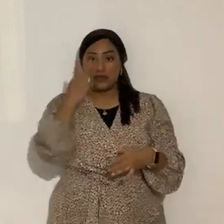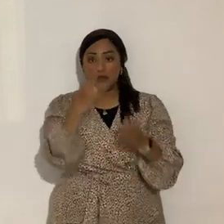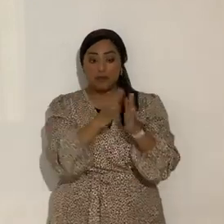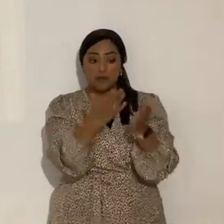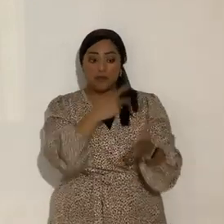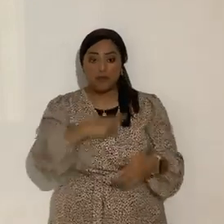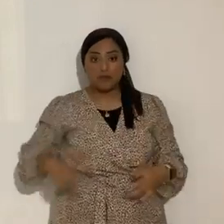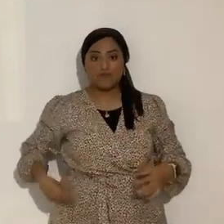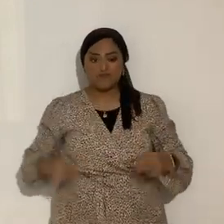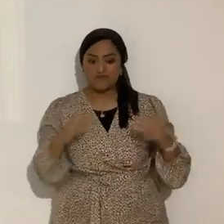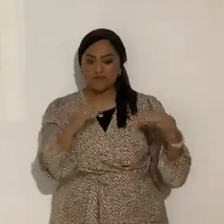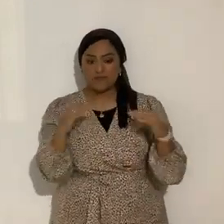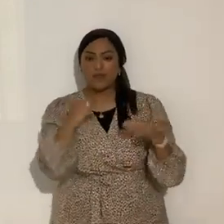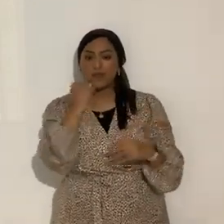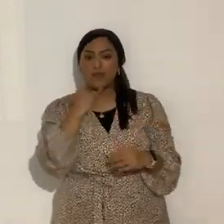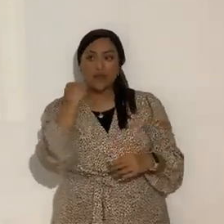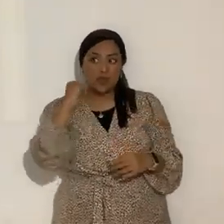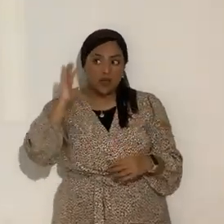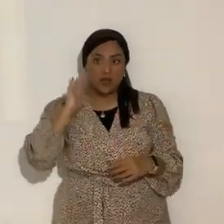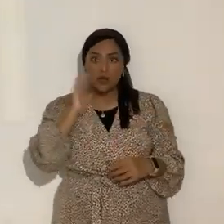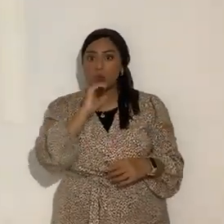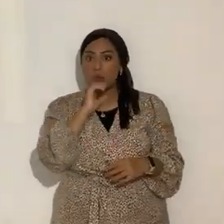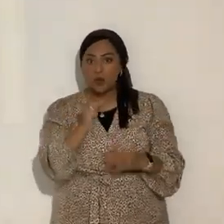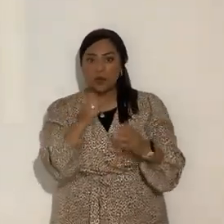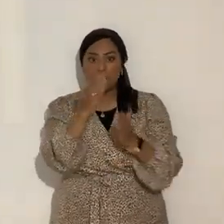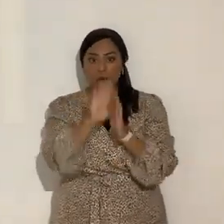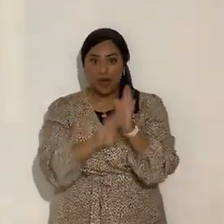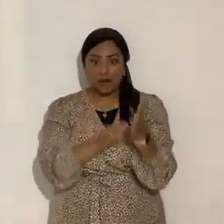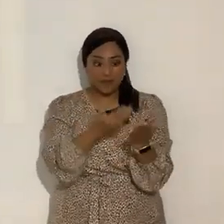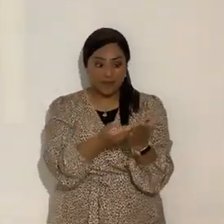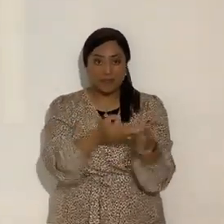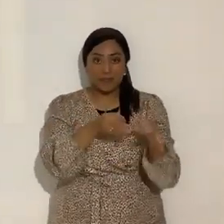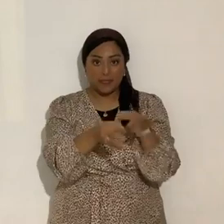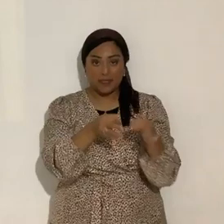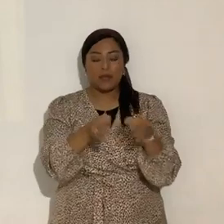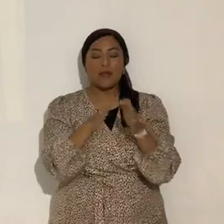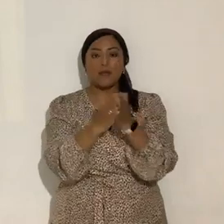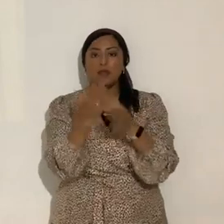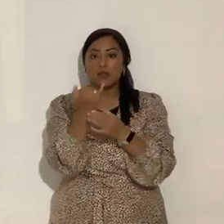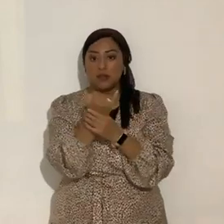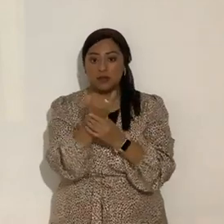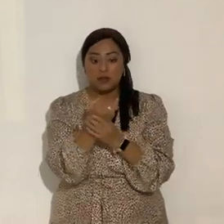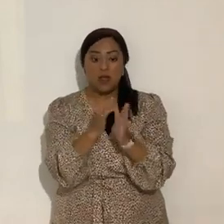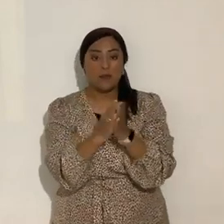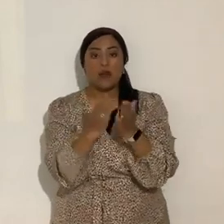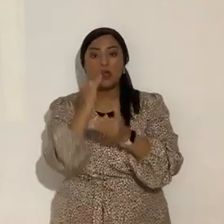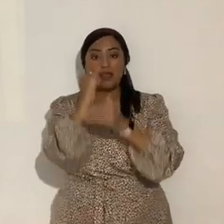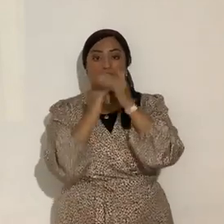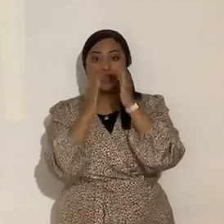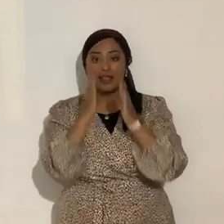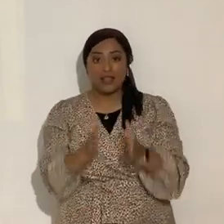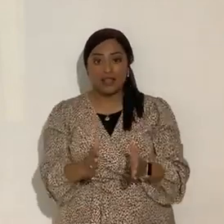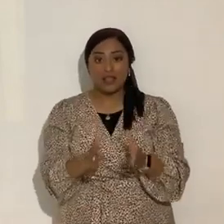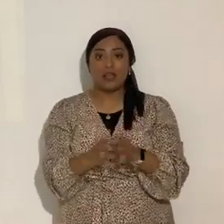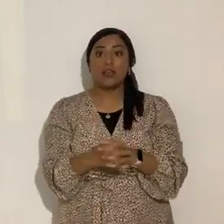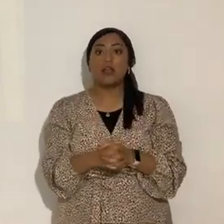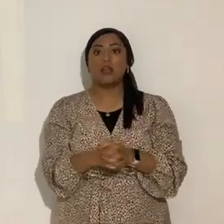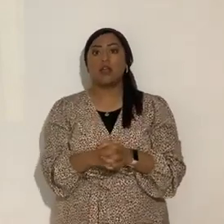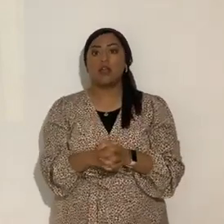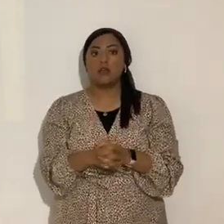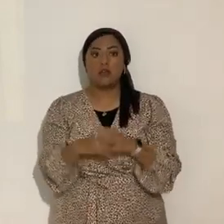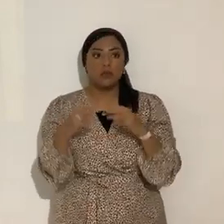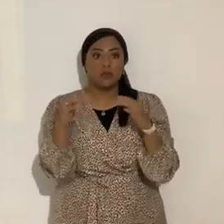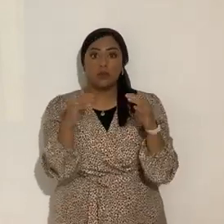de Reyes, las guerras de Israel, etcétera, etcétera, etcétera, en el libro de Jeremías, en el libro de Isaías. De hecho